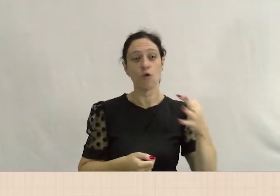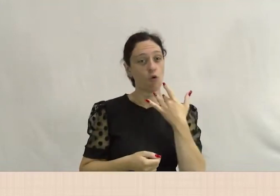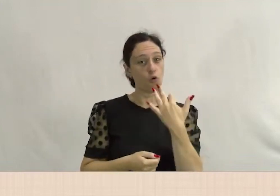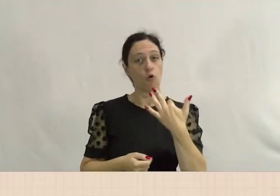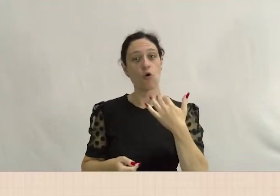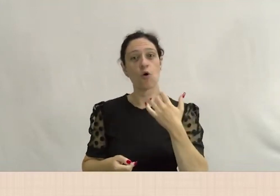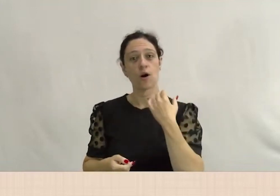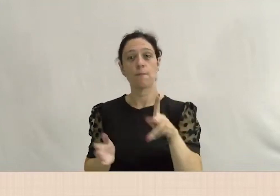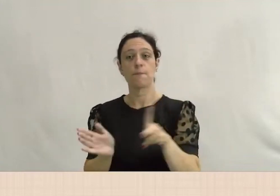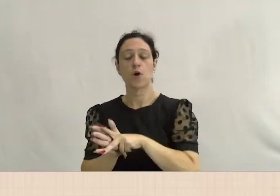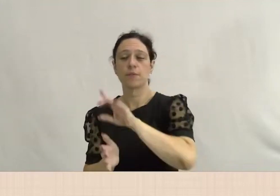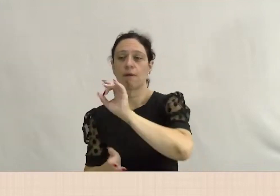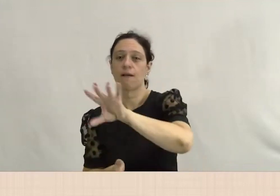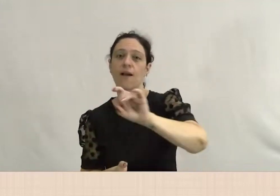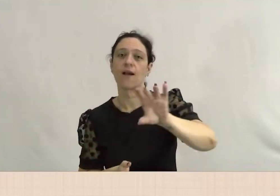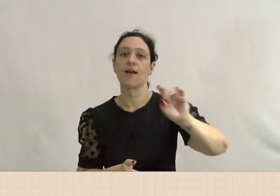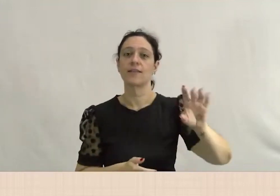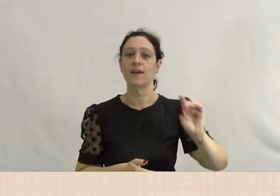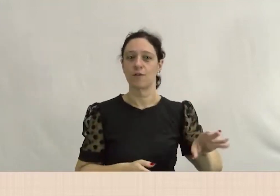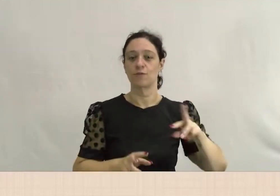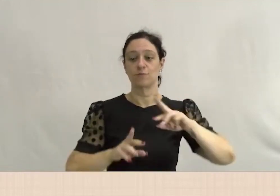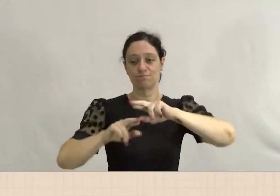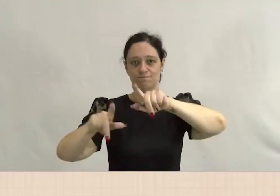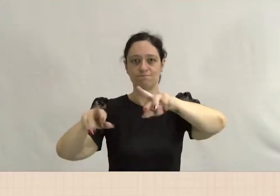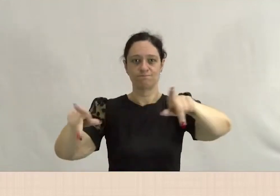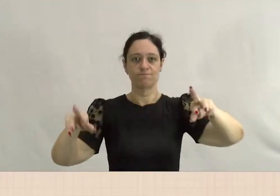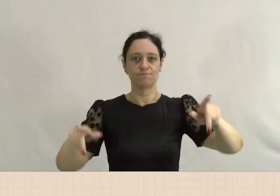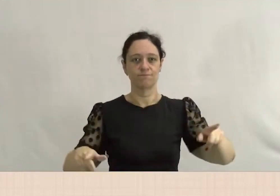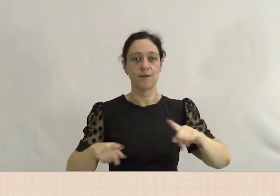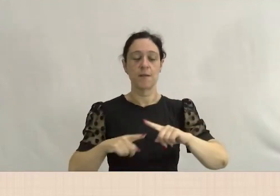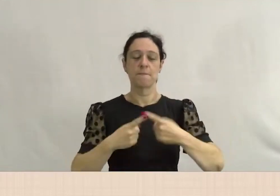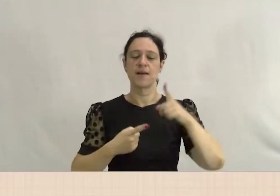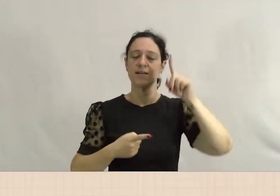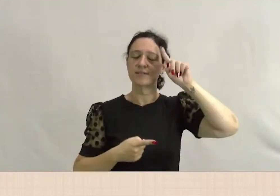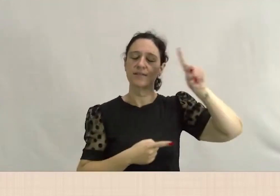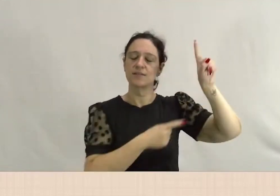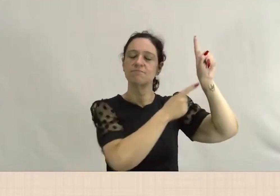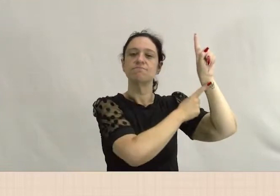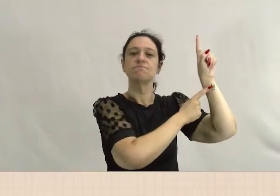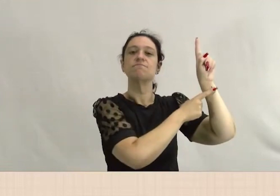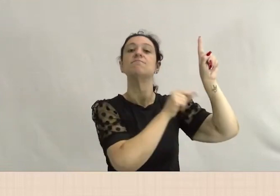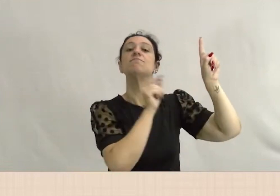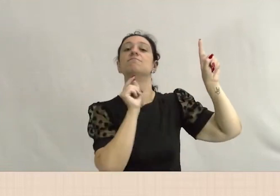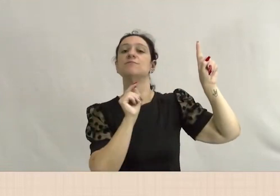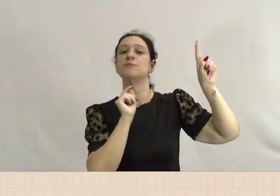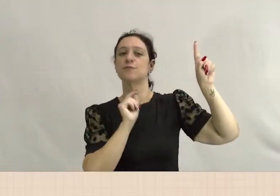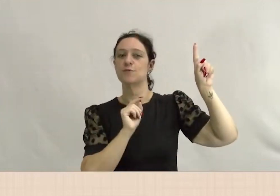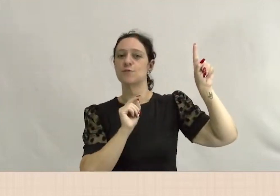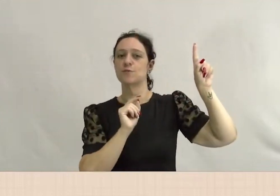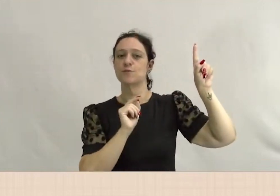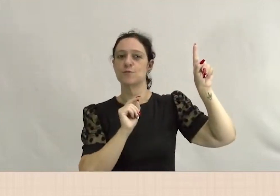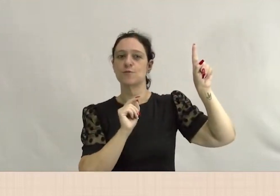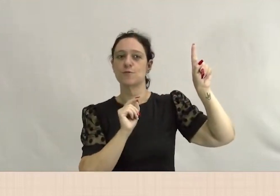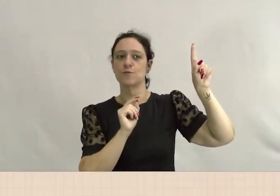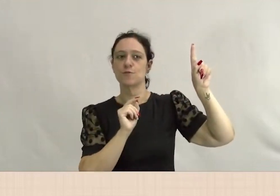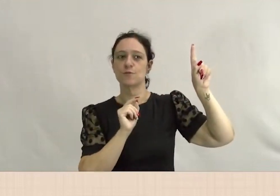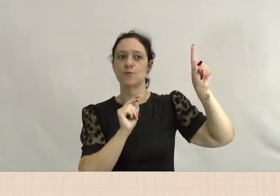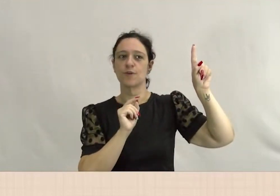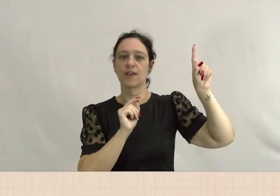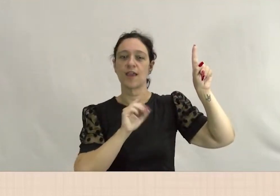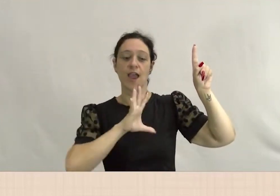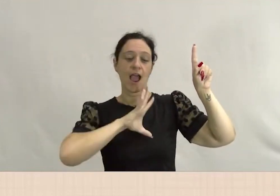um é diferente. Mas Deus deseja trabalhar num tecido maravilhoso do